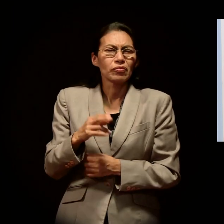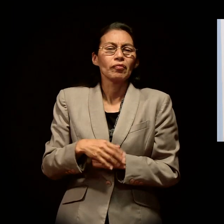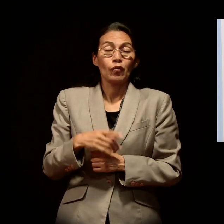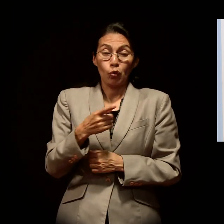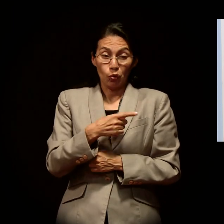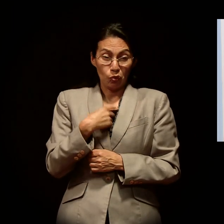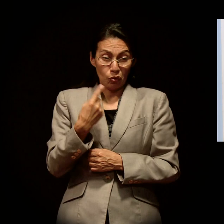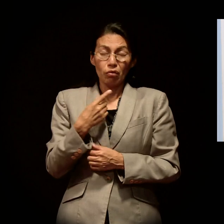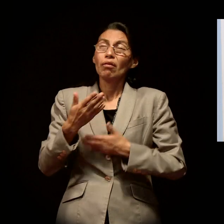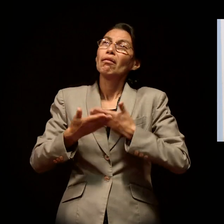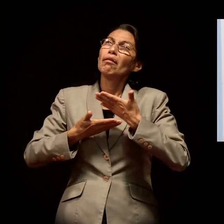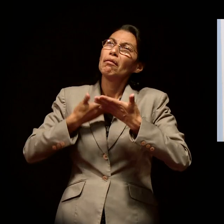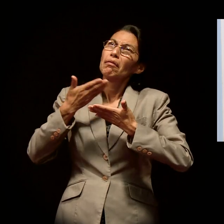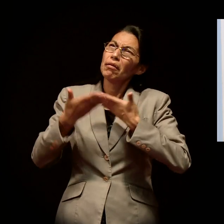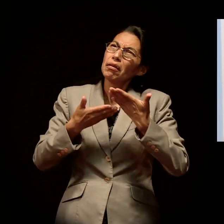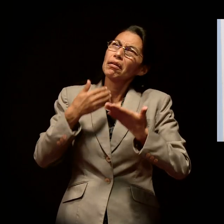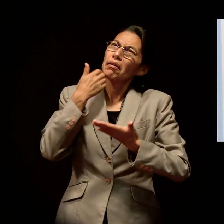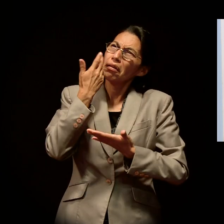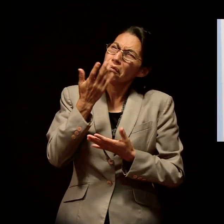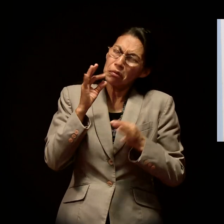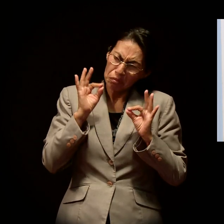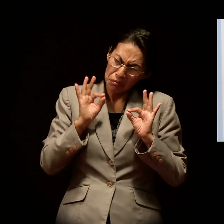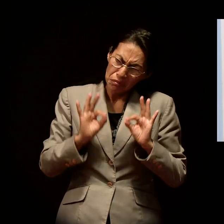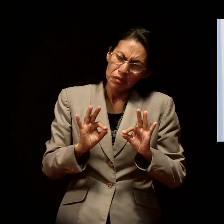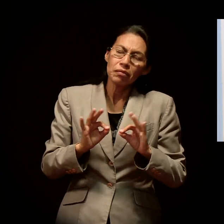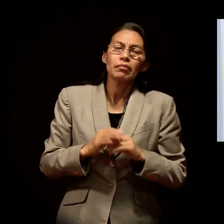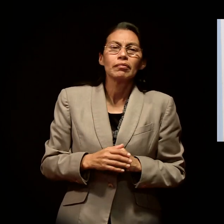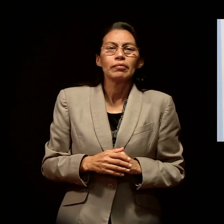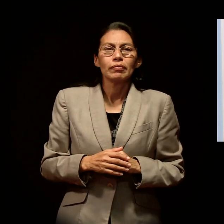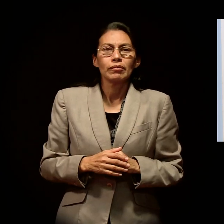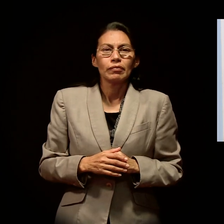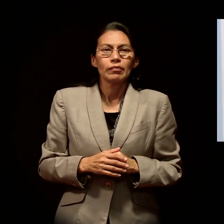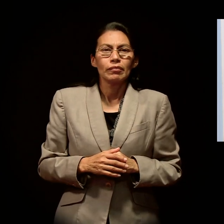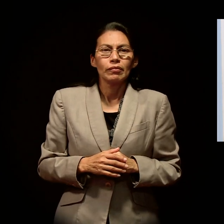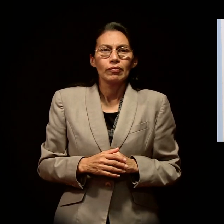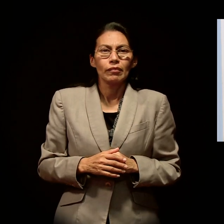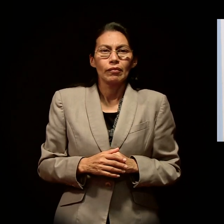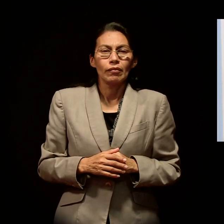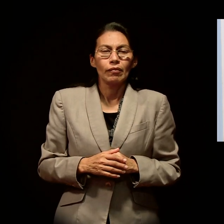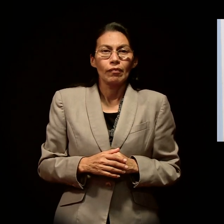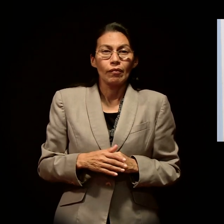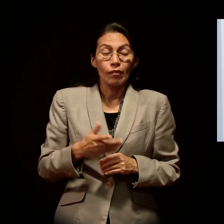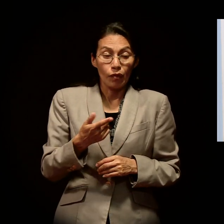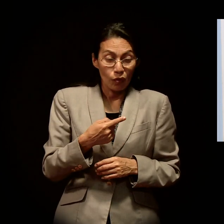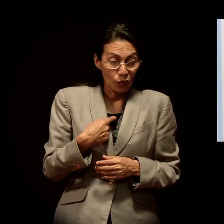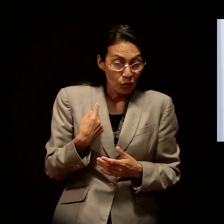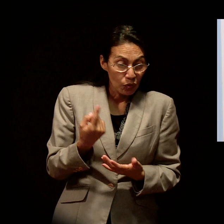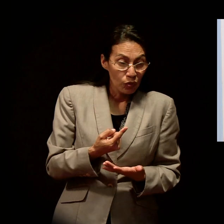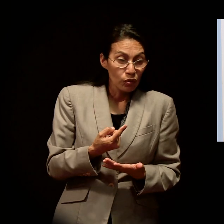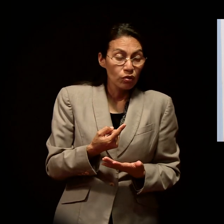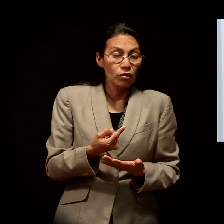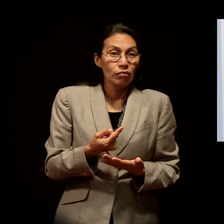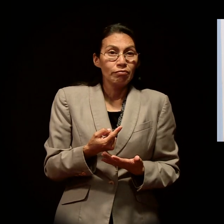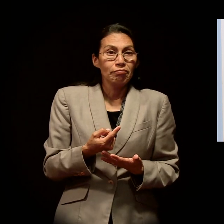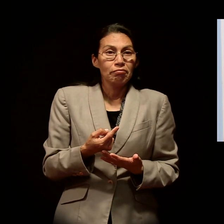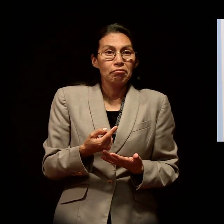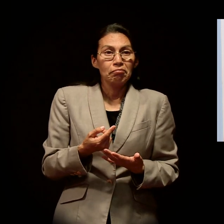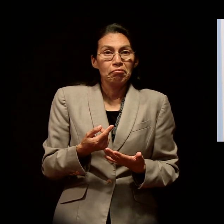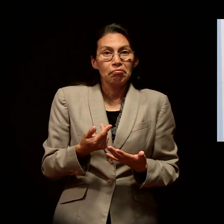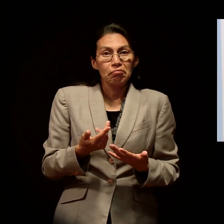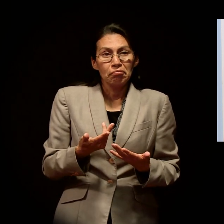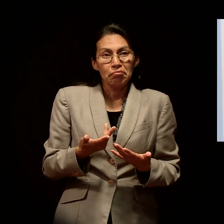queremos servirle y queremos hacerlo de la mejor manera verdad porque humanamente